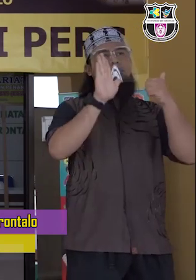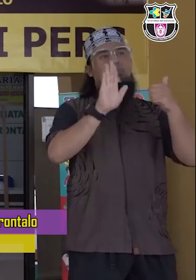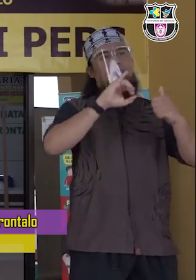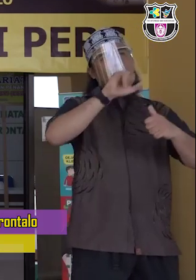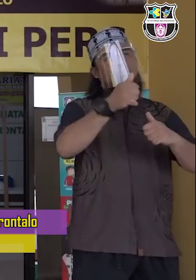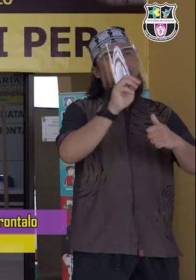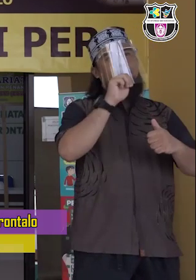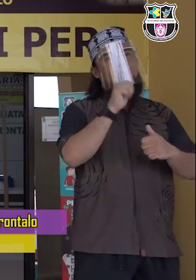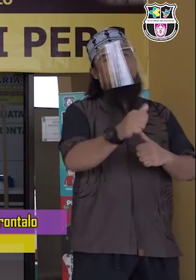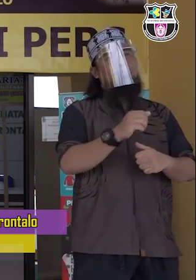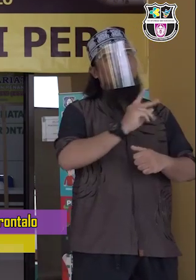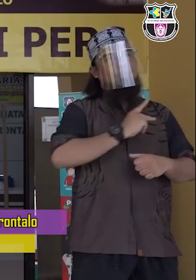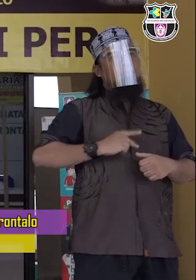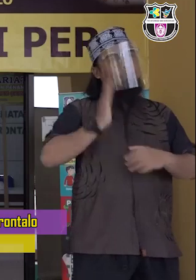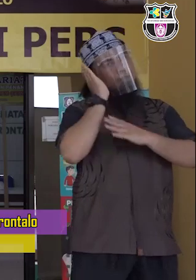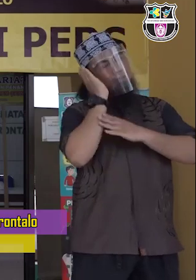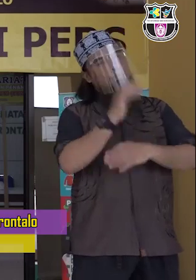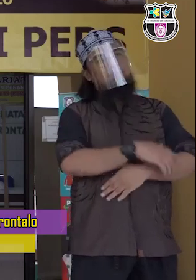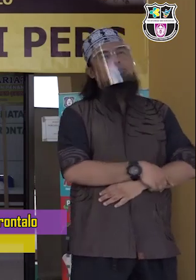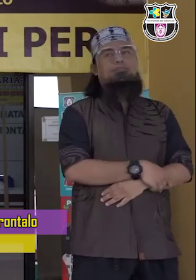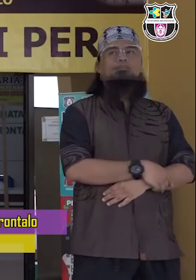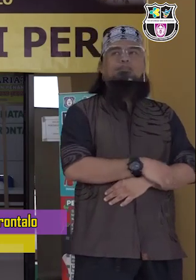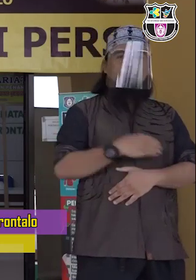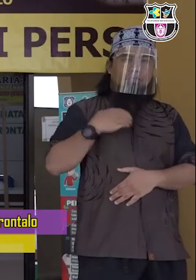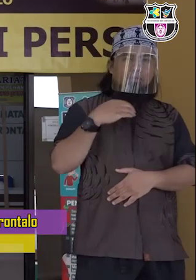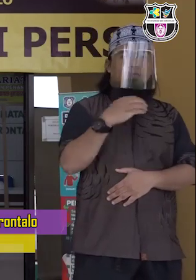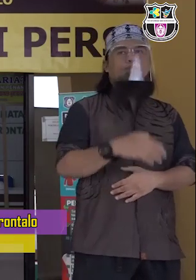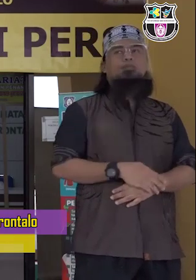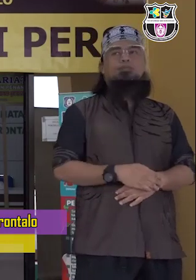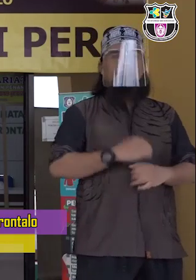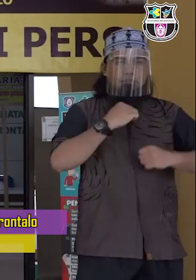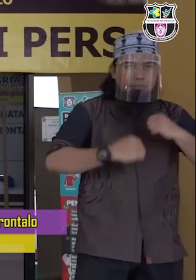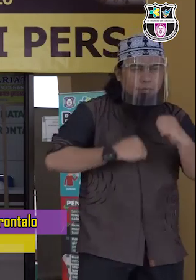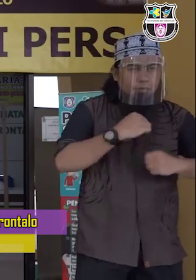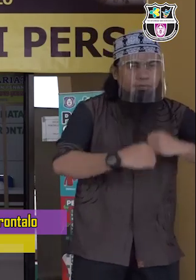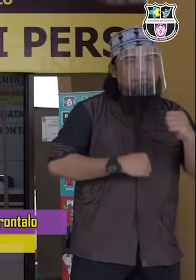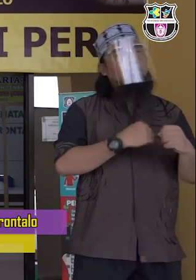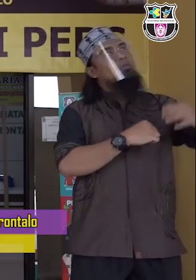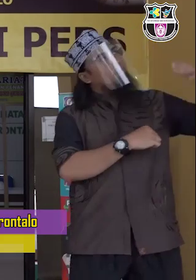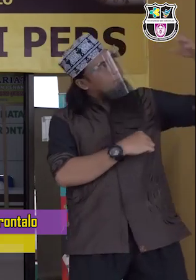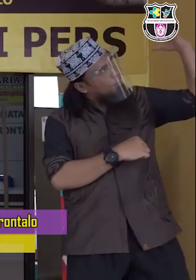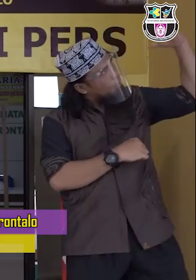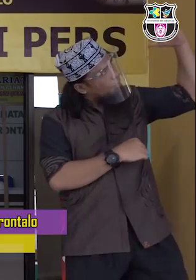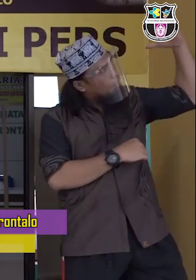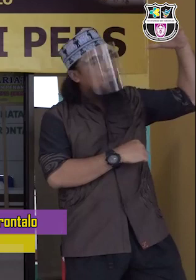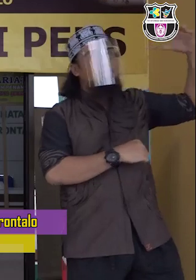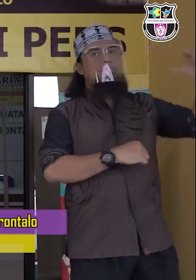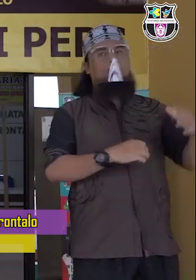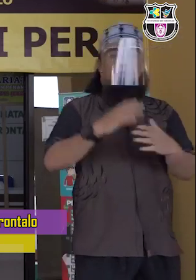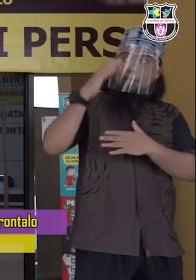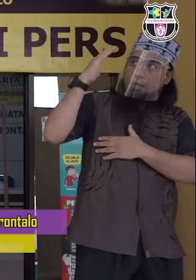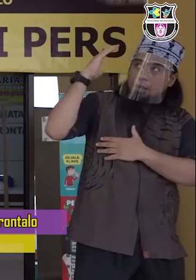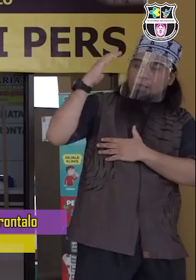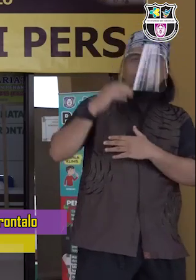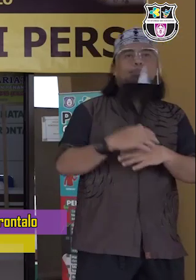tidur dalam sehari. Kemudian beraktivitas fisik ya, berjemur di sinar matahari pagi antara